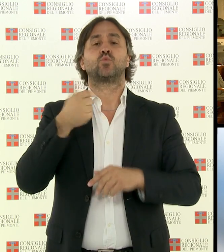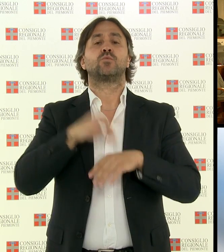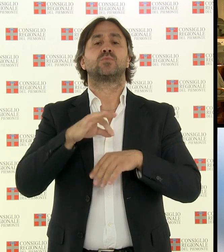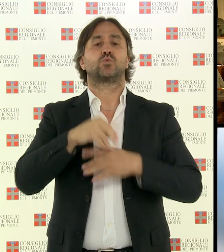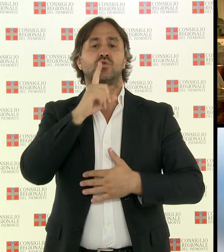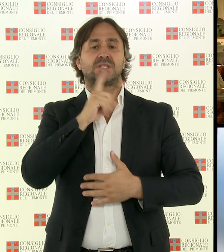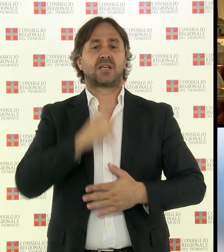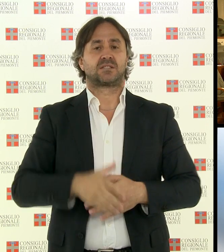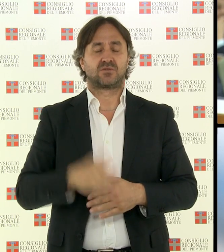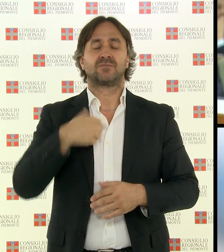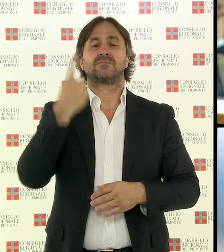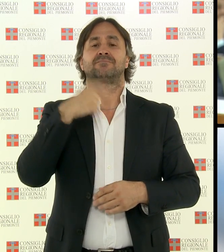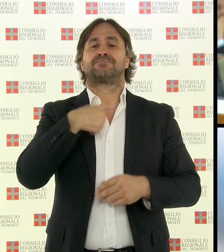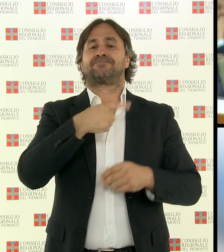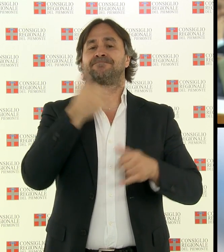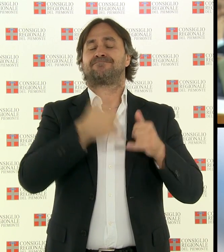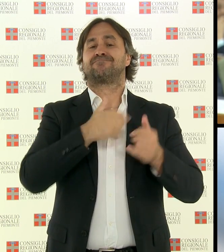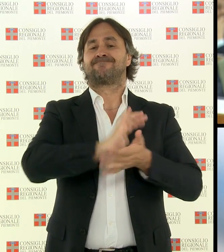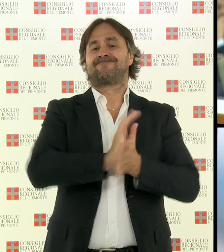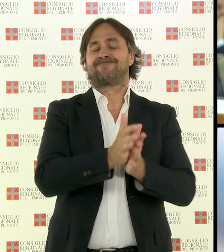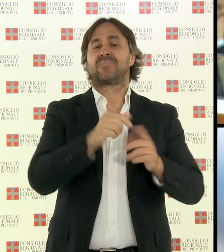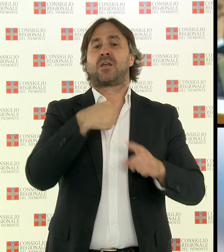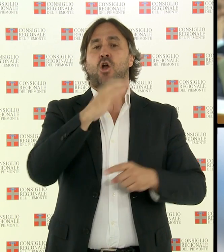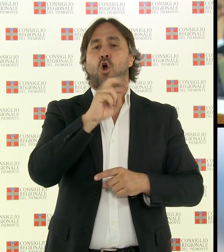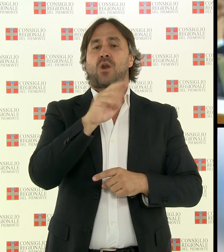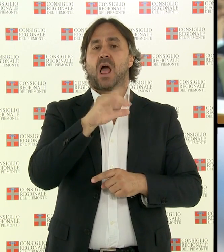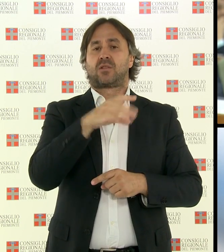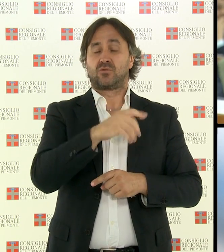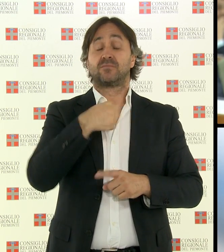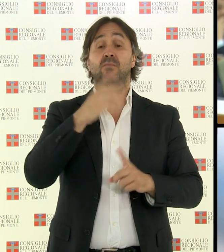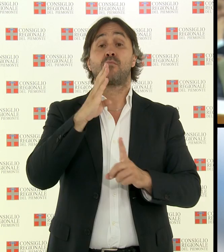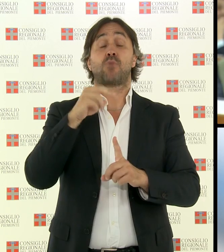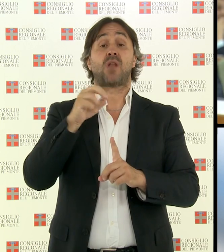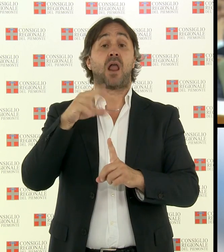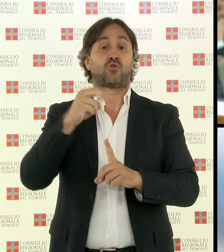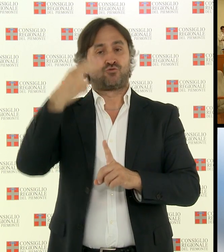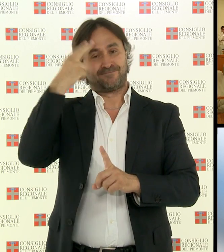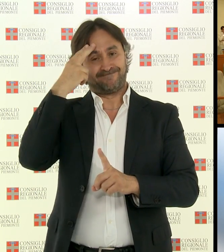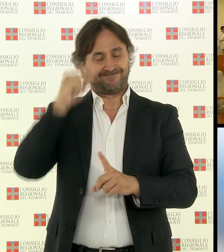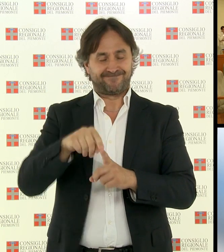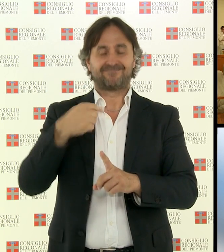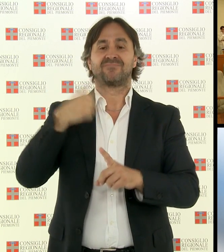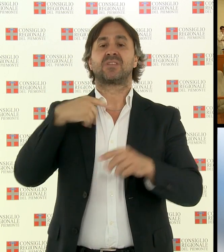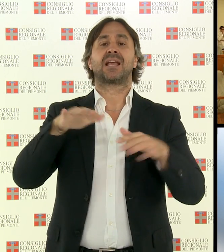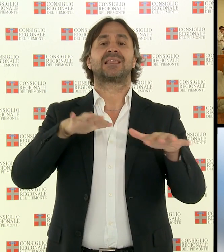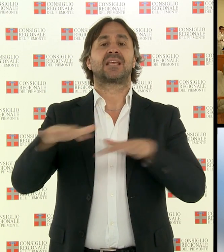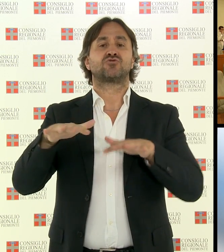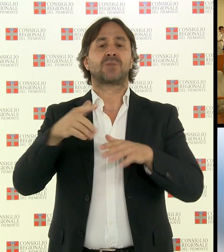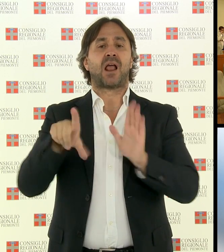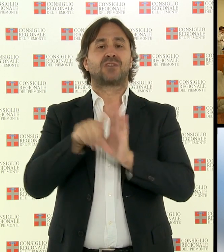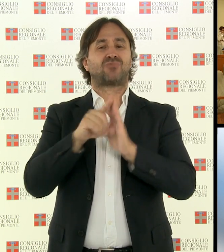vittime della strage di Orlando e ha commemorato Gianluca Buonanno, europarlamentare, consigliere regionale della 10ª